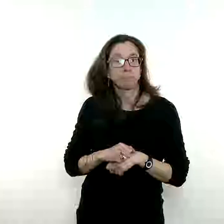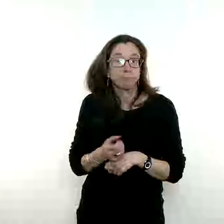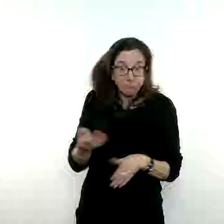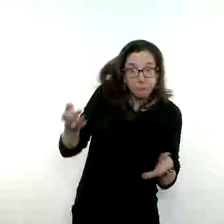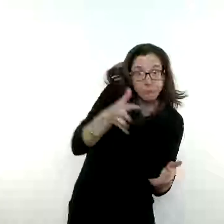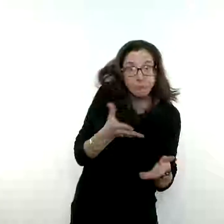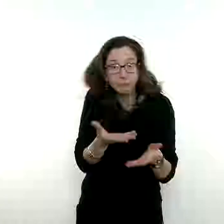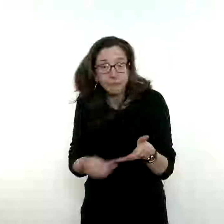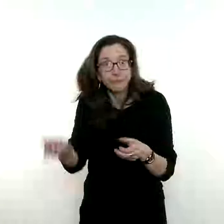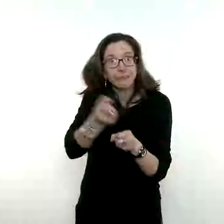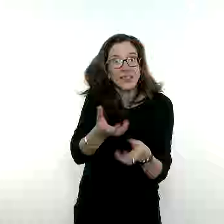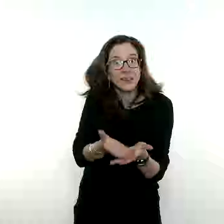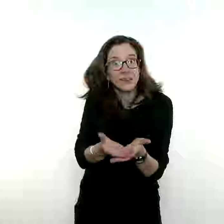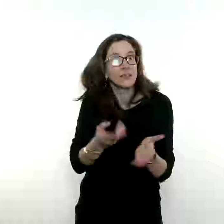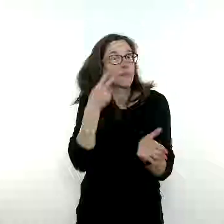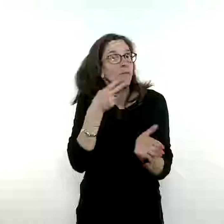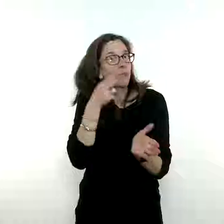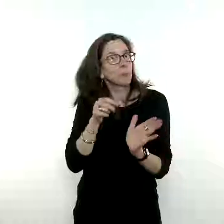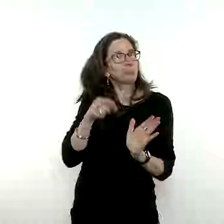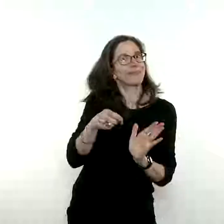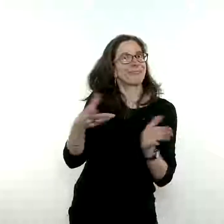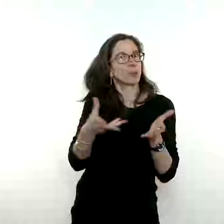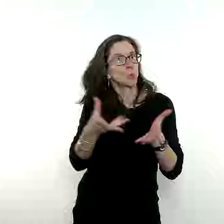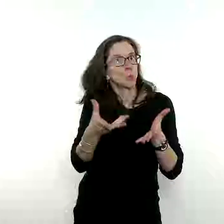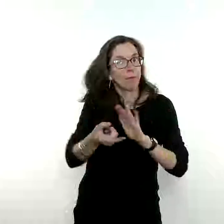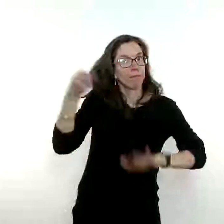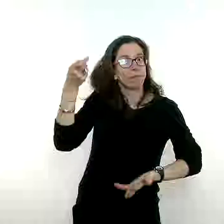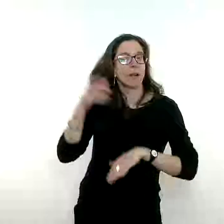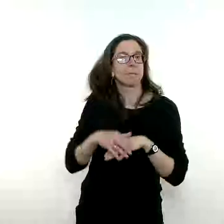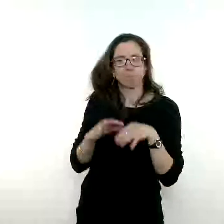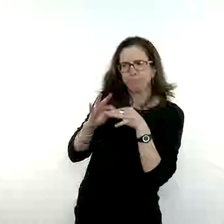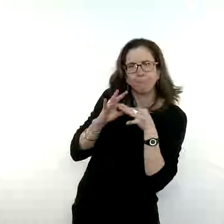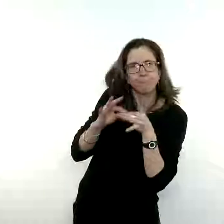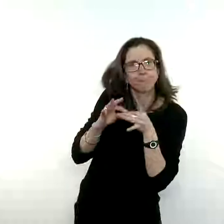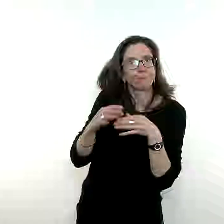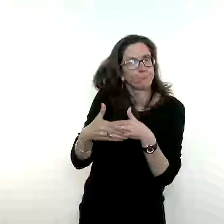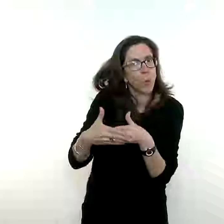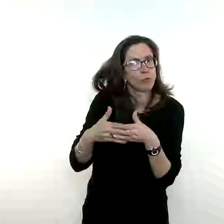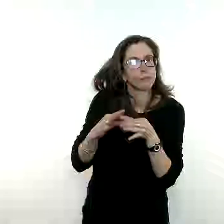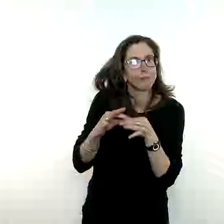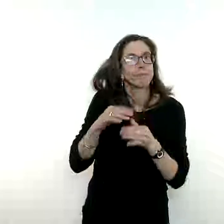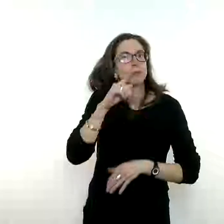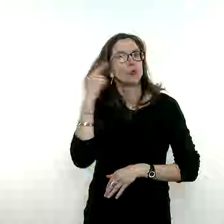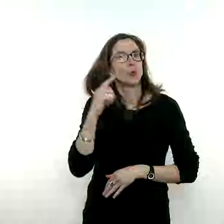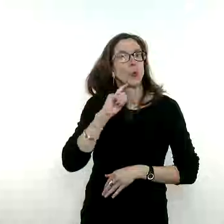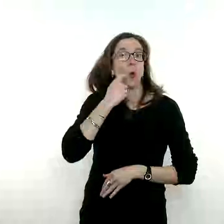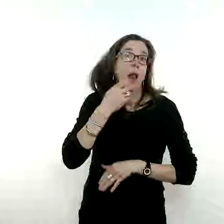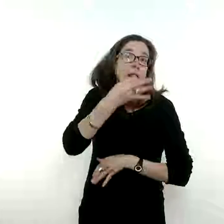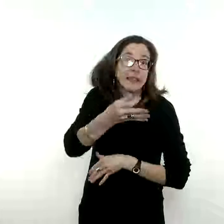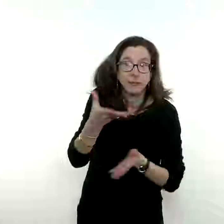Cette cuvée-là, c'est la collaboration étroite avec, M. Sorel en